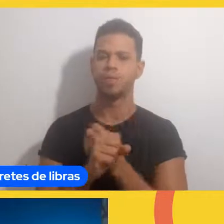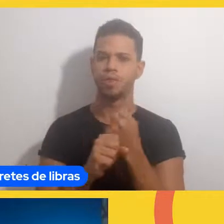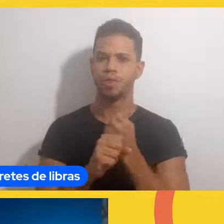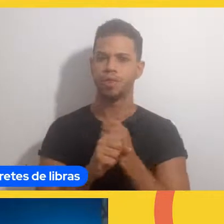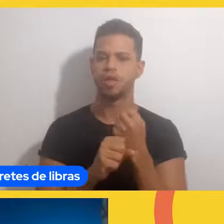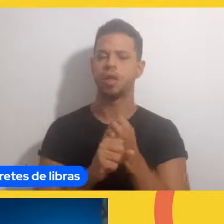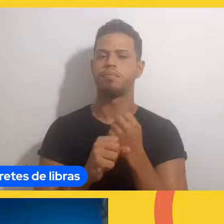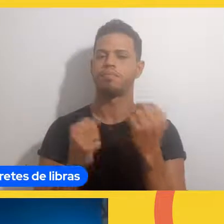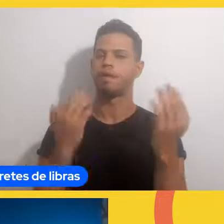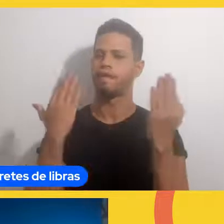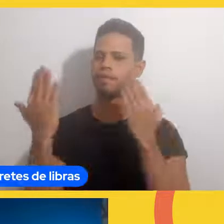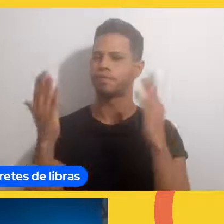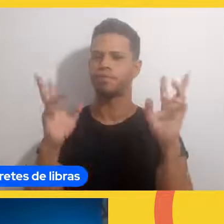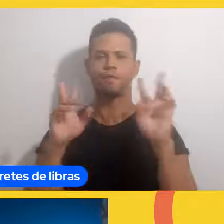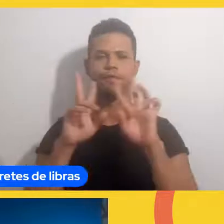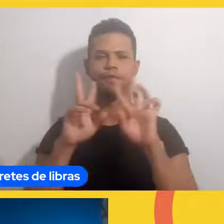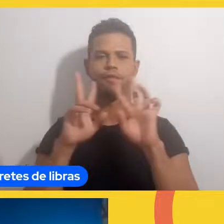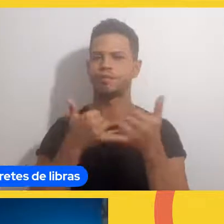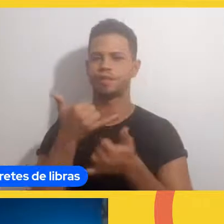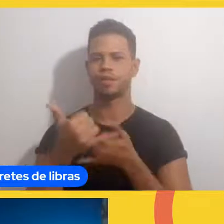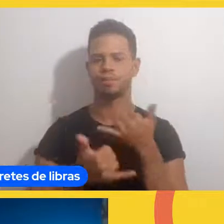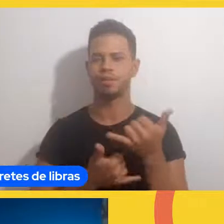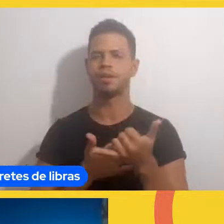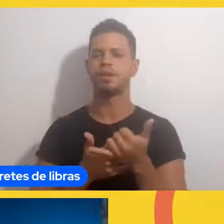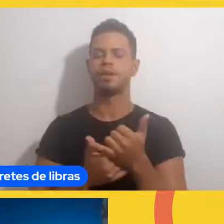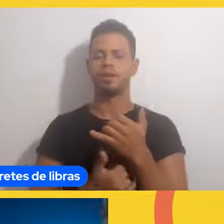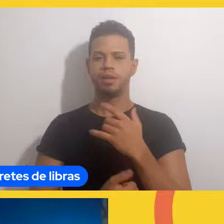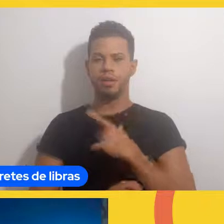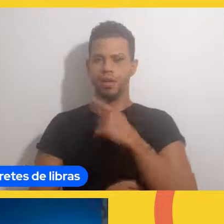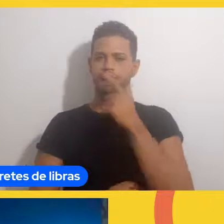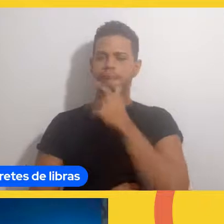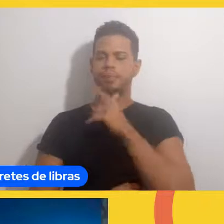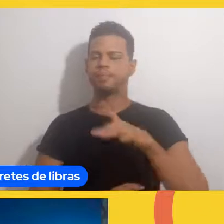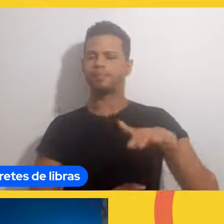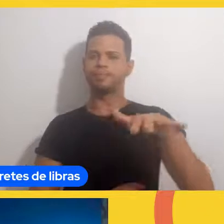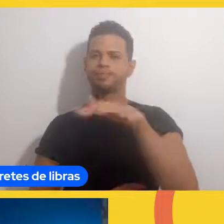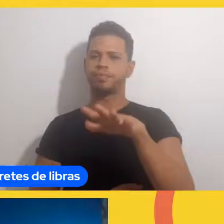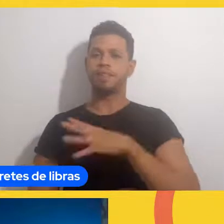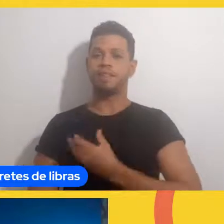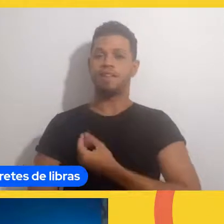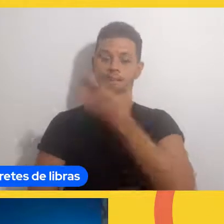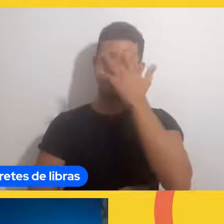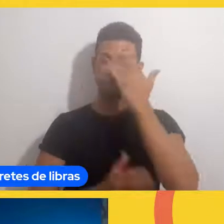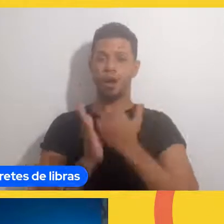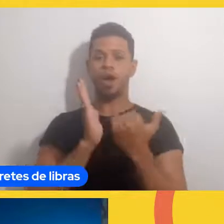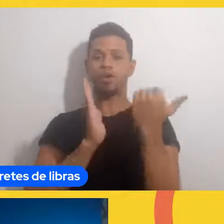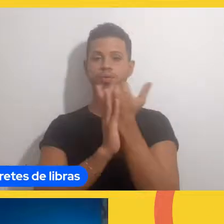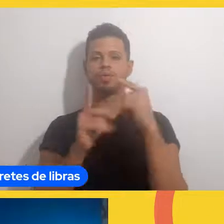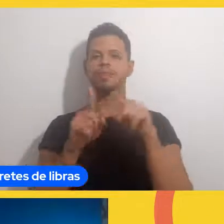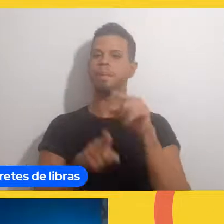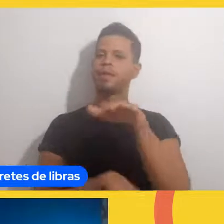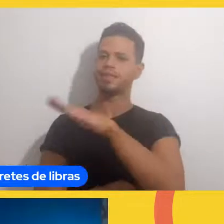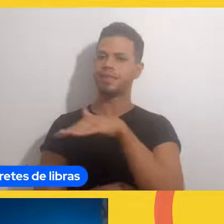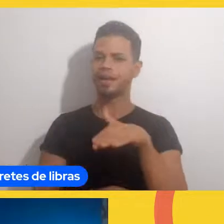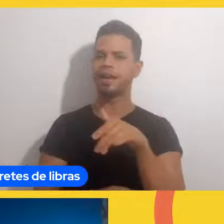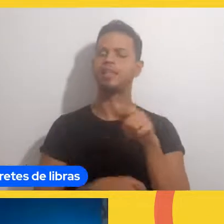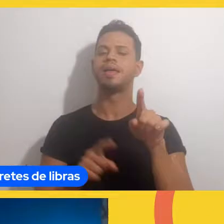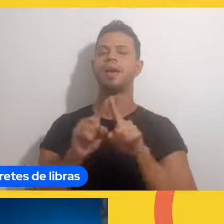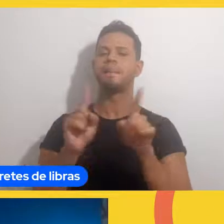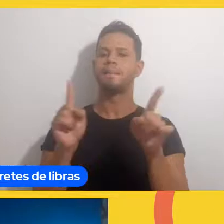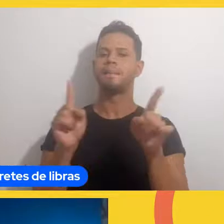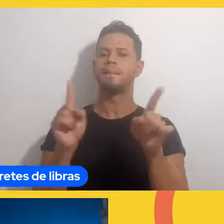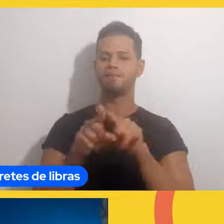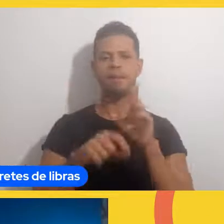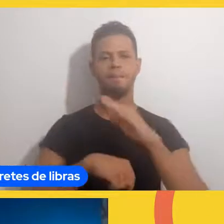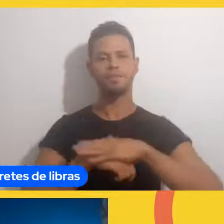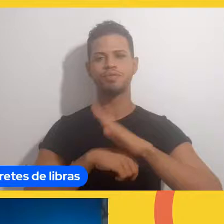importância do brincar, né? Ela vem ganhando espaço notório tanto na vida dos adultos quanto das crianças, mas também muito mais notoriedade nas